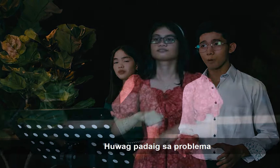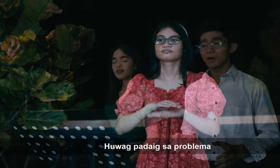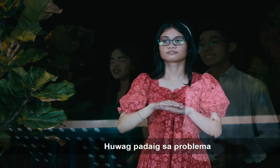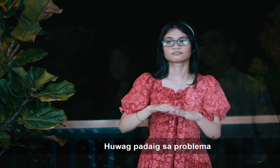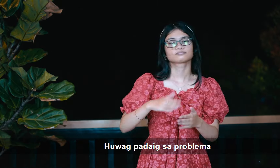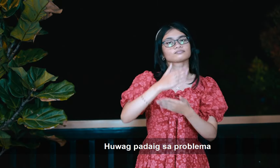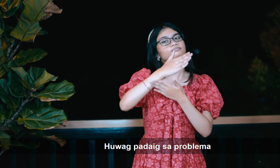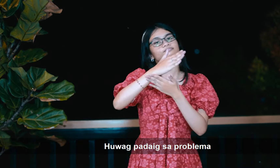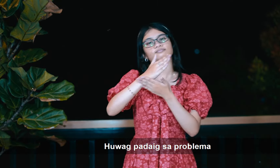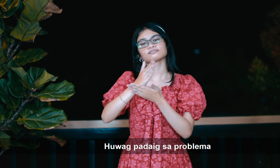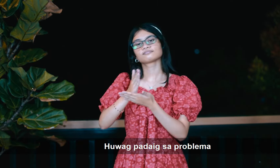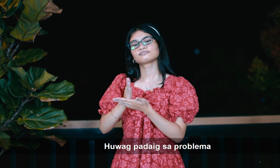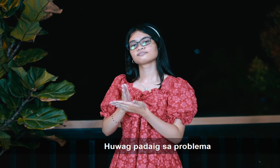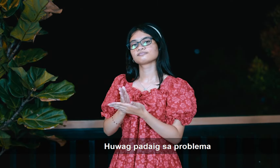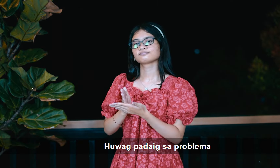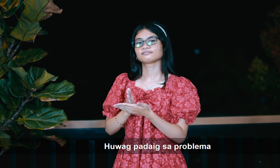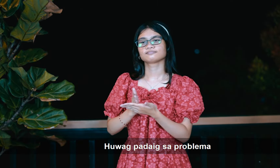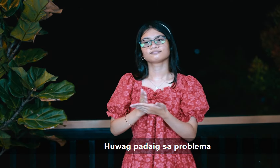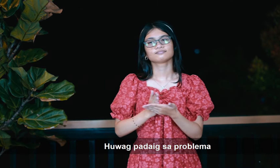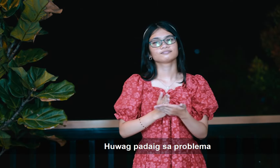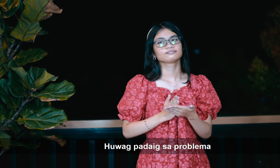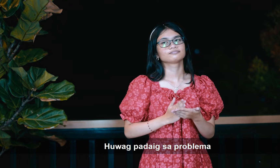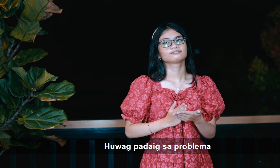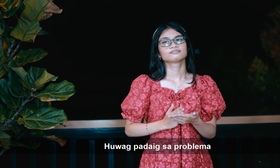huwag padalik sa problema.